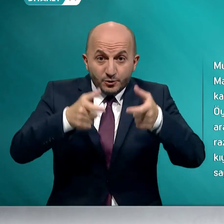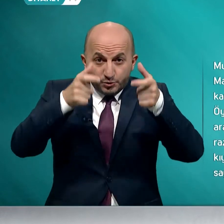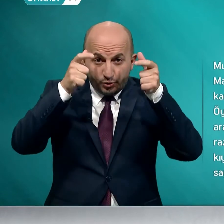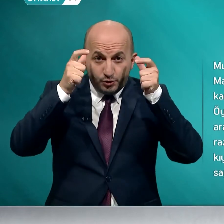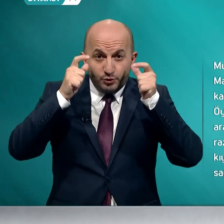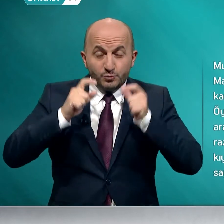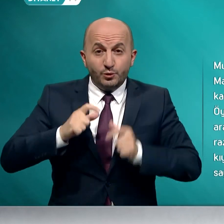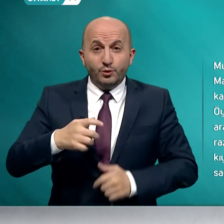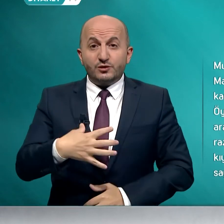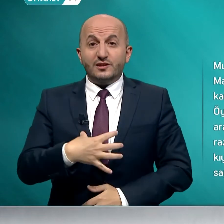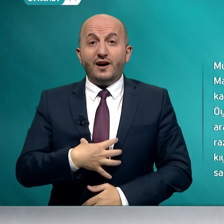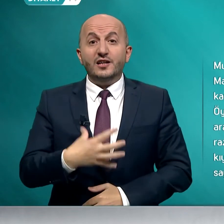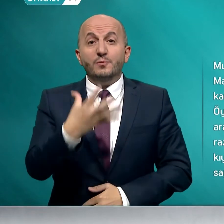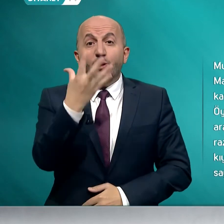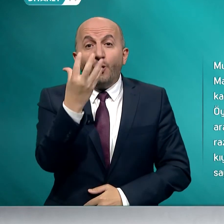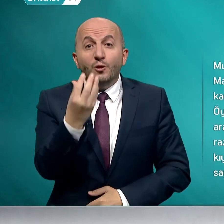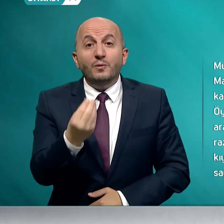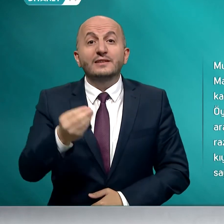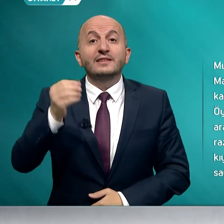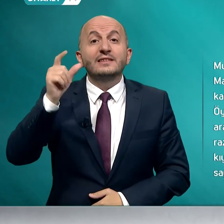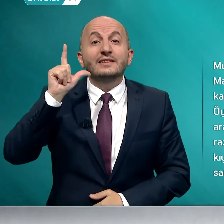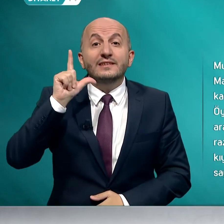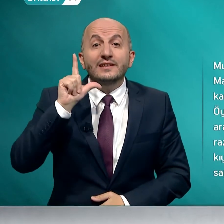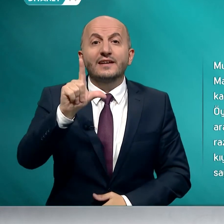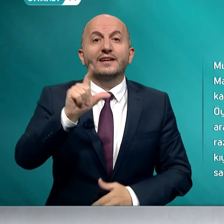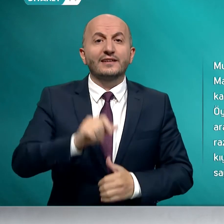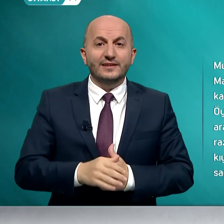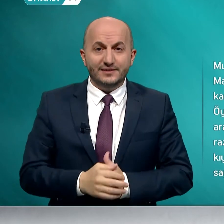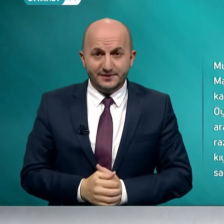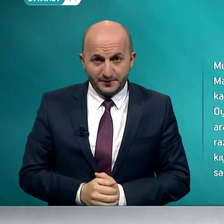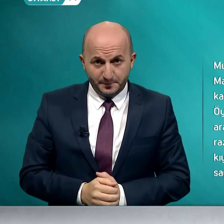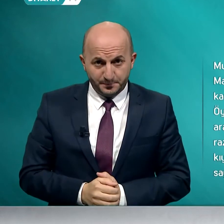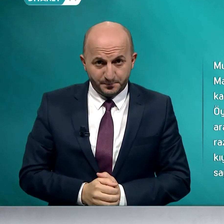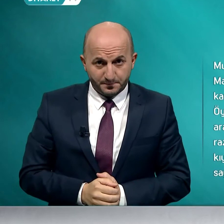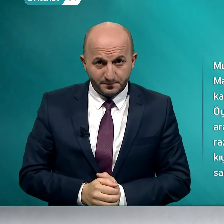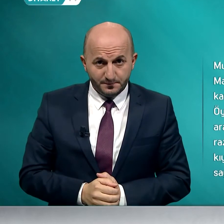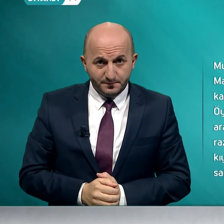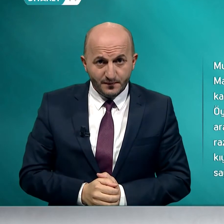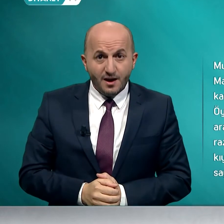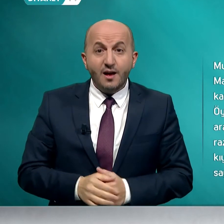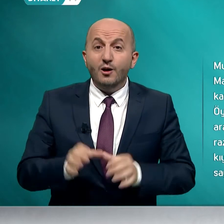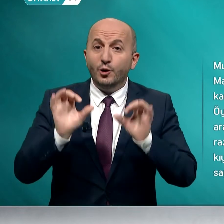ve sorumluluk sahibi olmanın gereğidir.